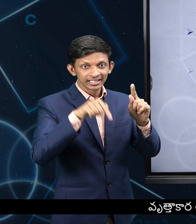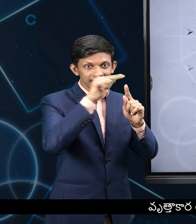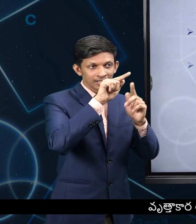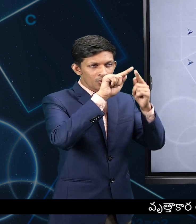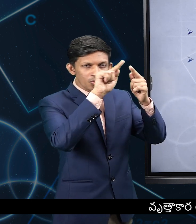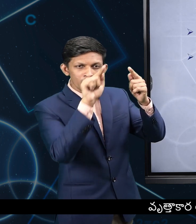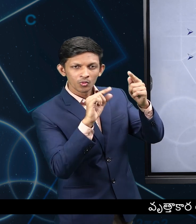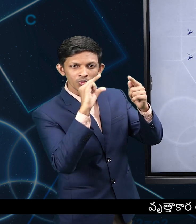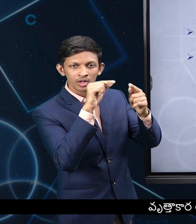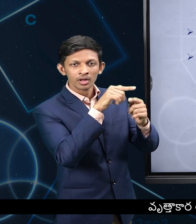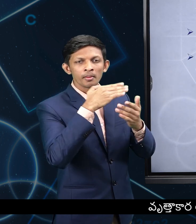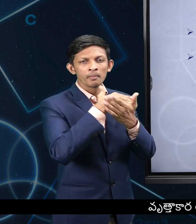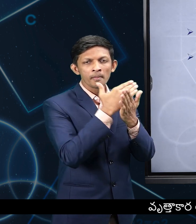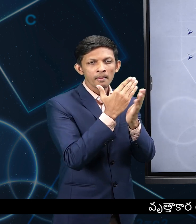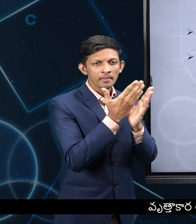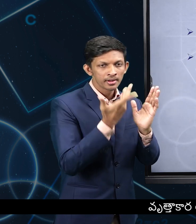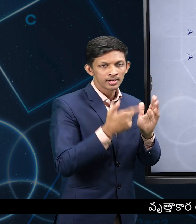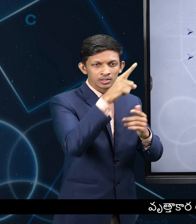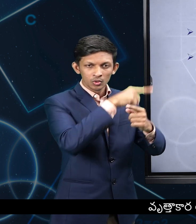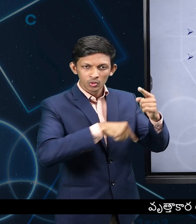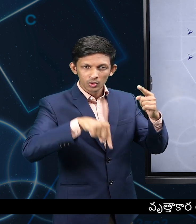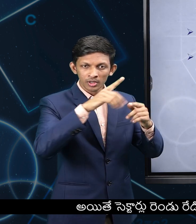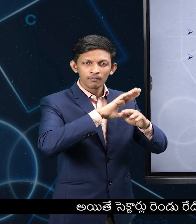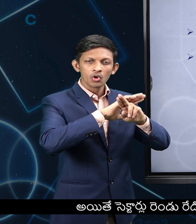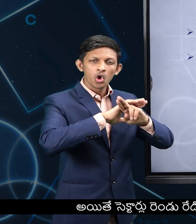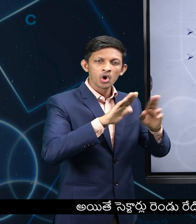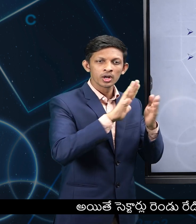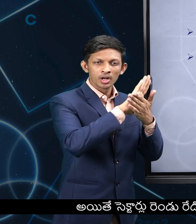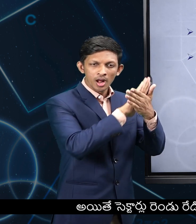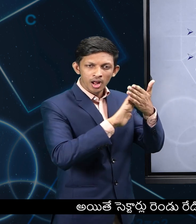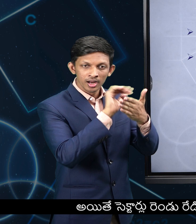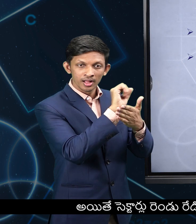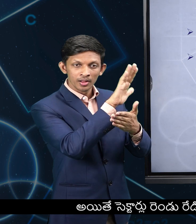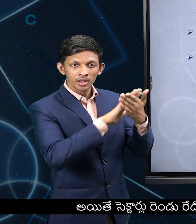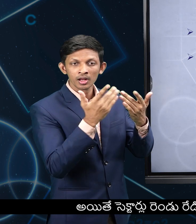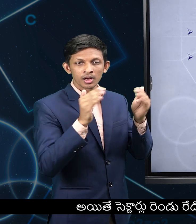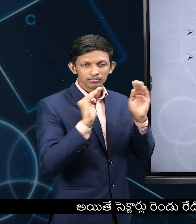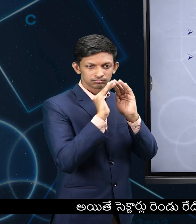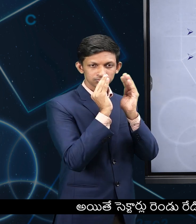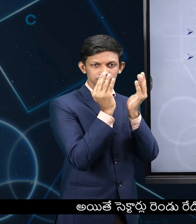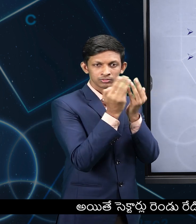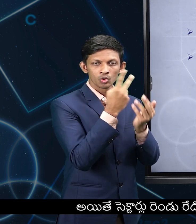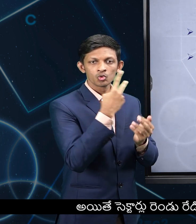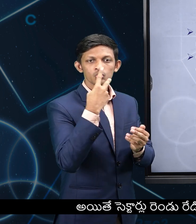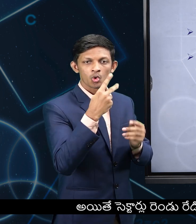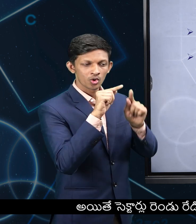వృత్తాకార ఆర్క్లు చుట్టుకొలత యొక్క భాగాలు అయితే సెక్టార్లు 2 రేడియాలు మరియు 1